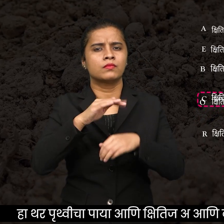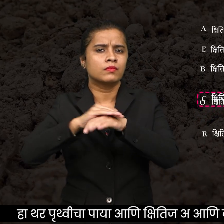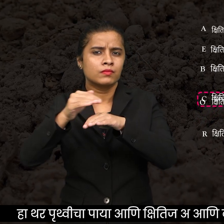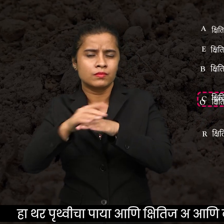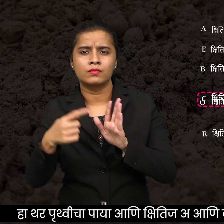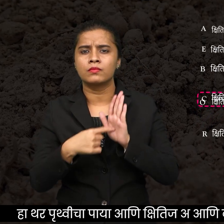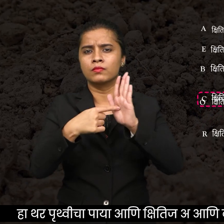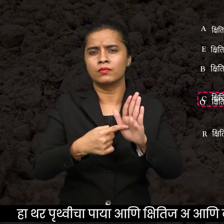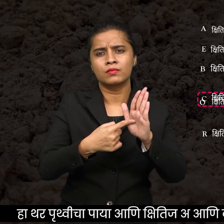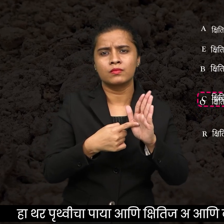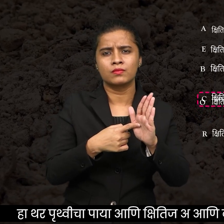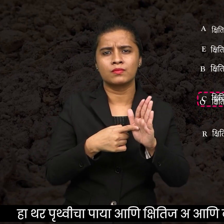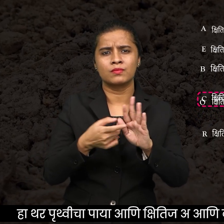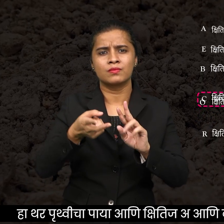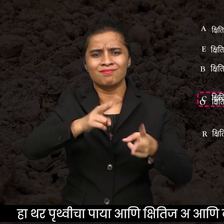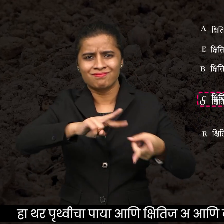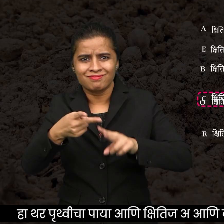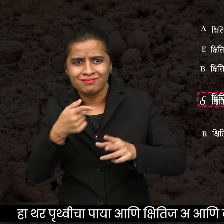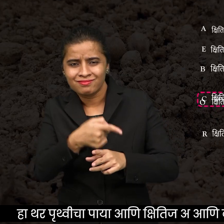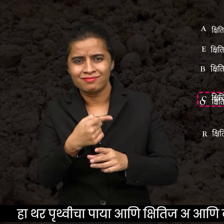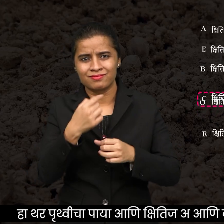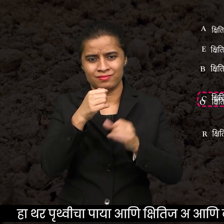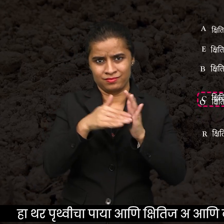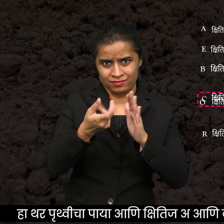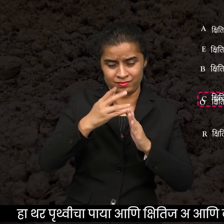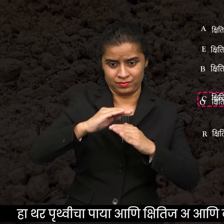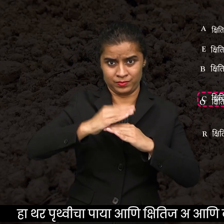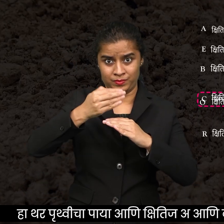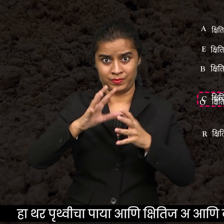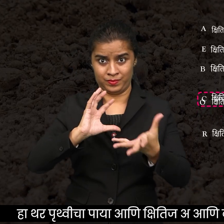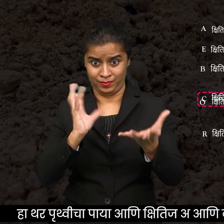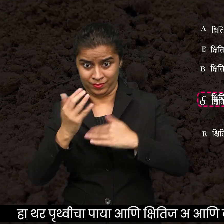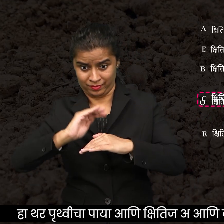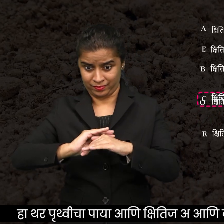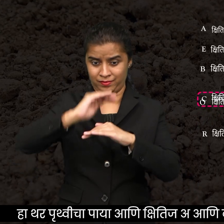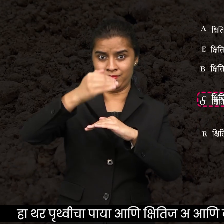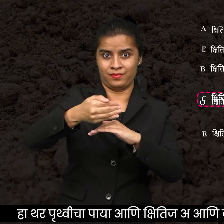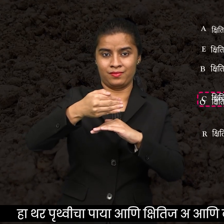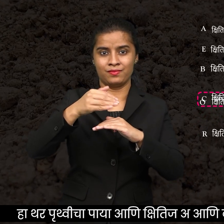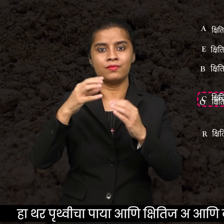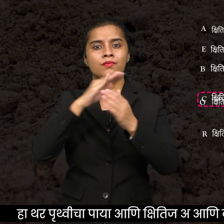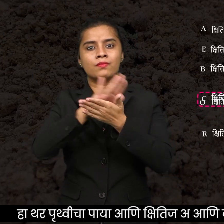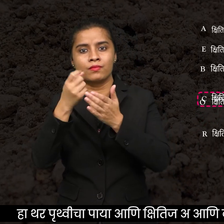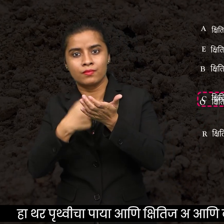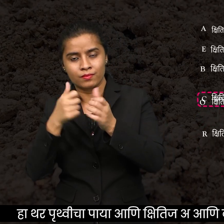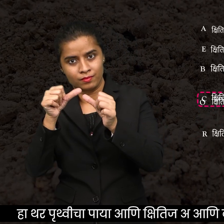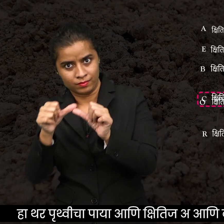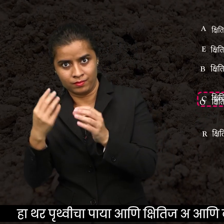हा थर पृथ्वीचा पाया आणि क्षितिज अ आणि ब यांच्यातील संक्रमण